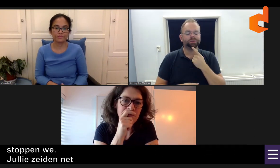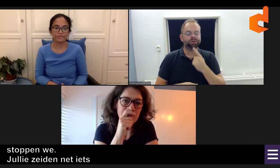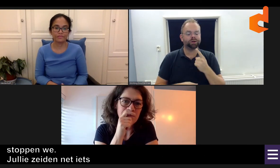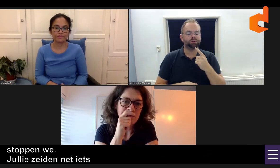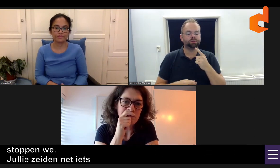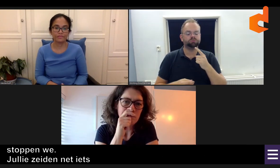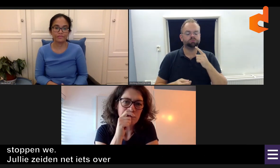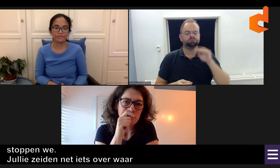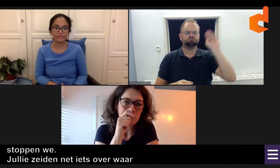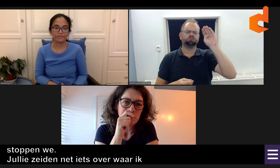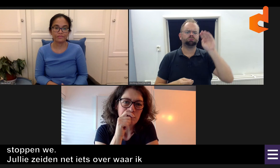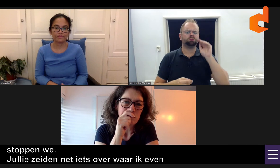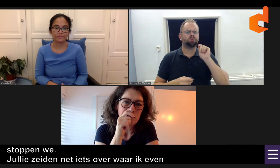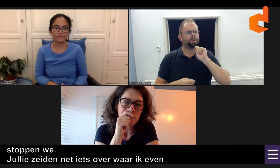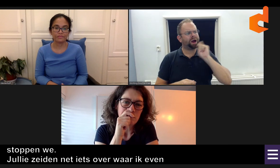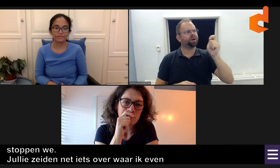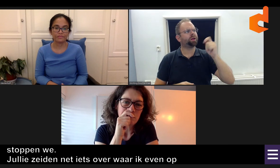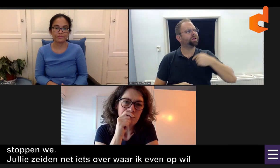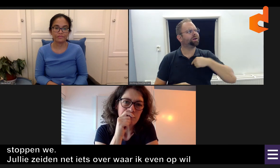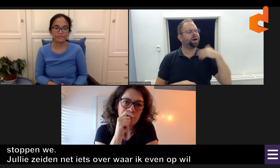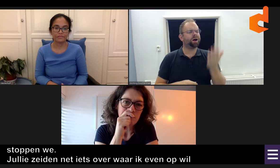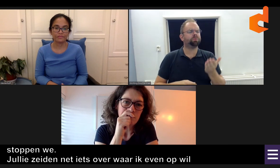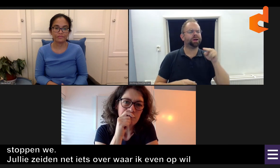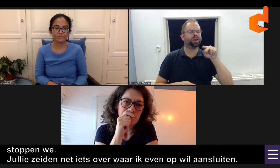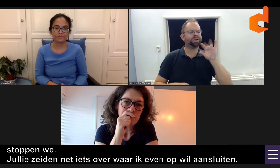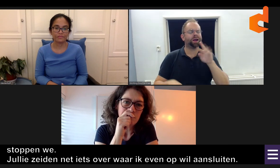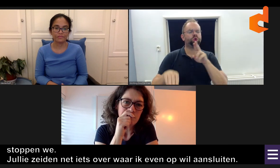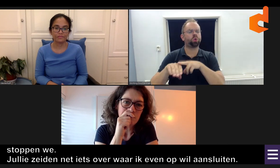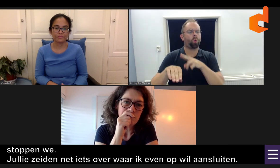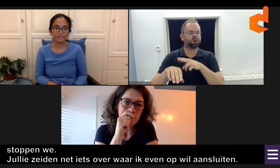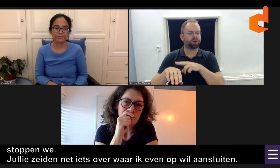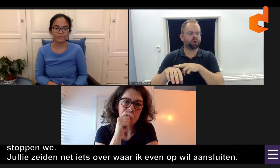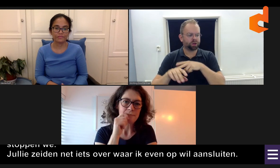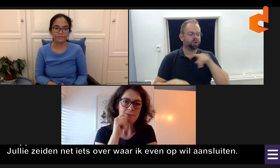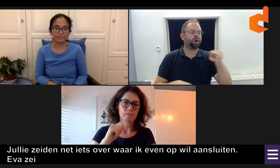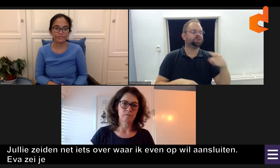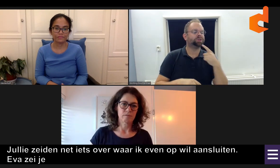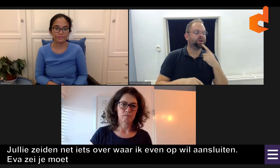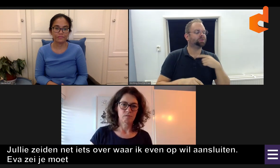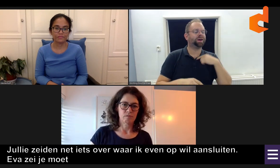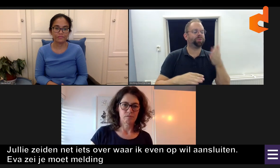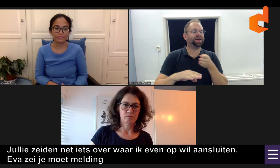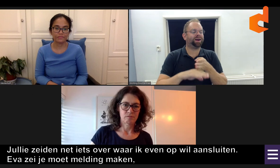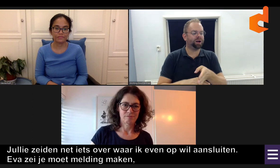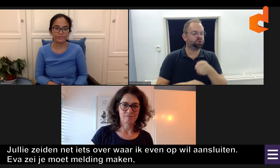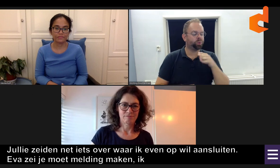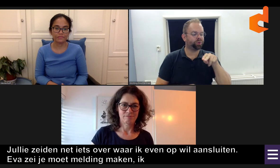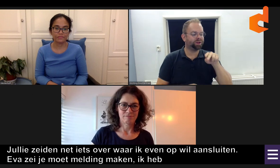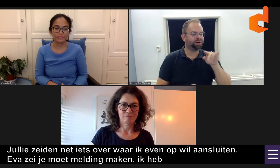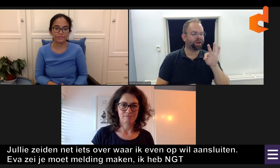waar ik even op wil aansluiten. Eva die zei, je moet melding maken. Je moet zeggen, ik heb EGT nodig. En toen zei